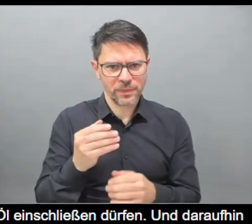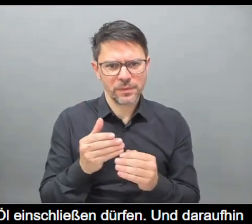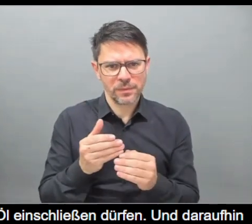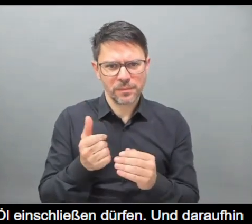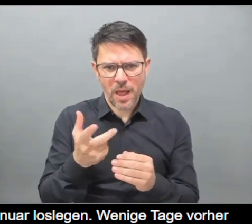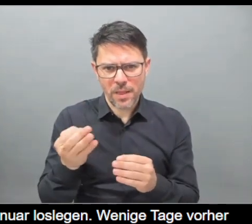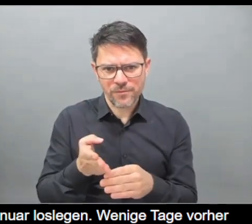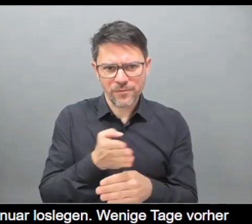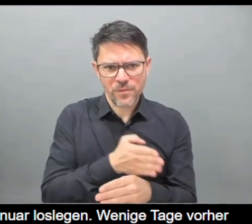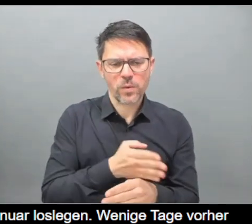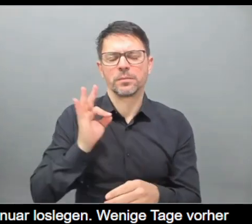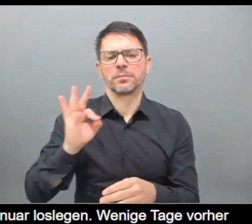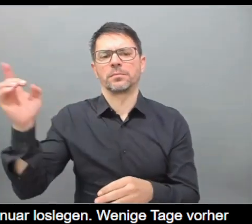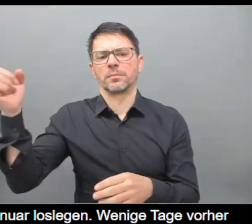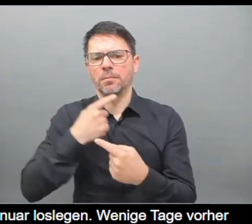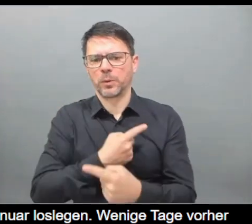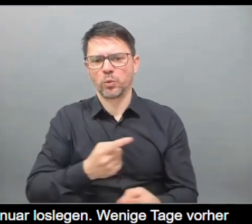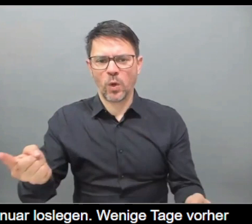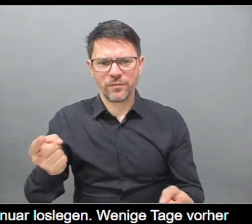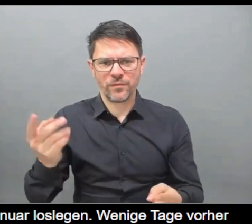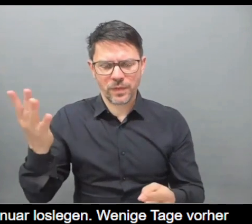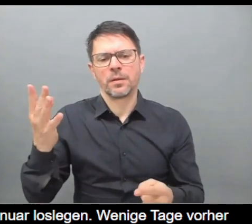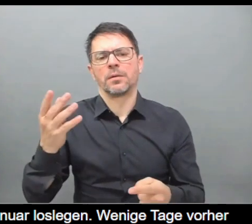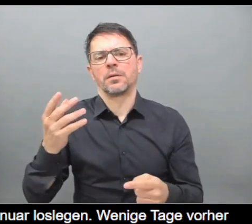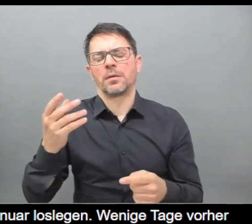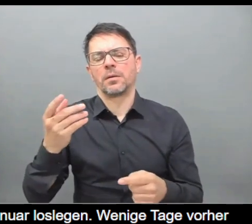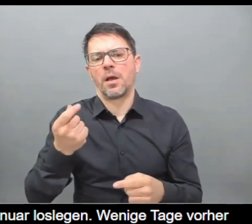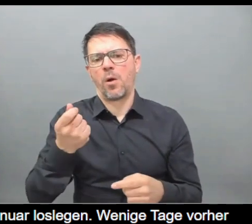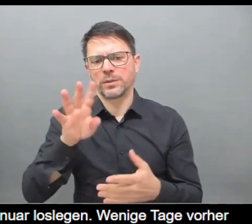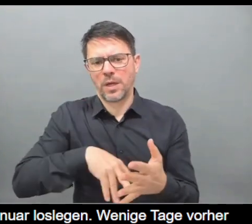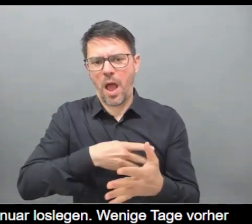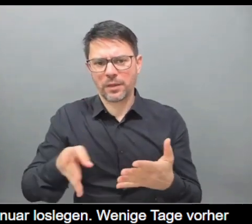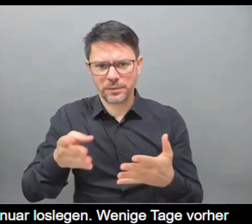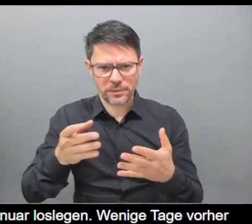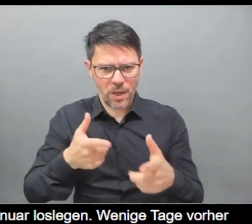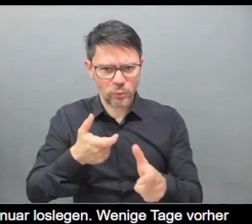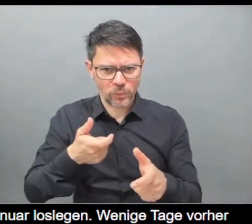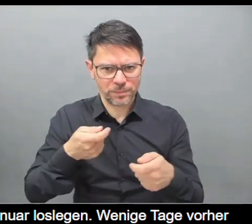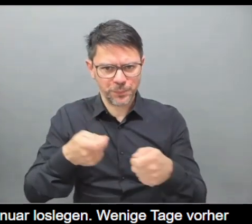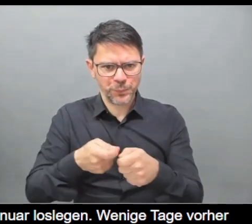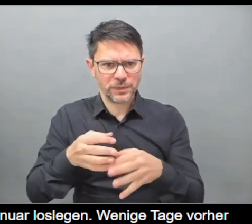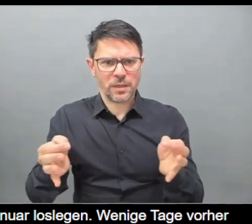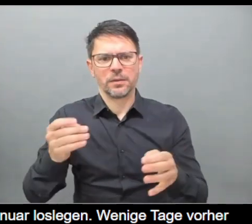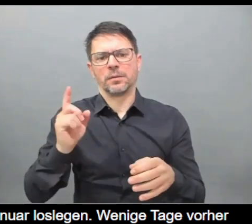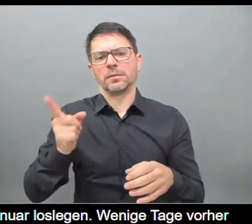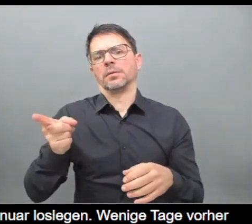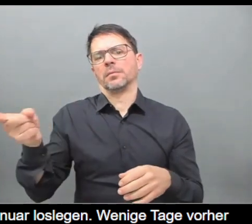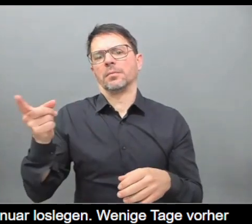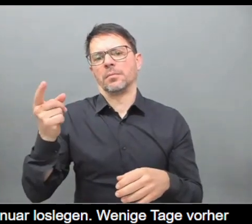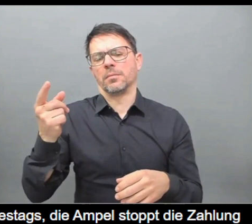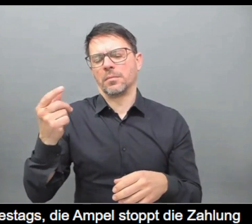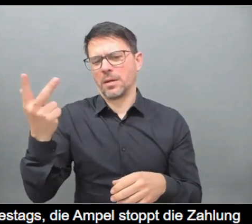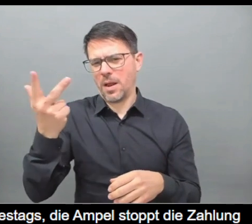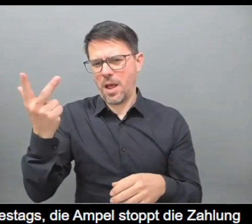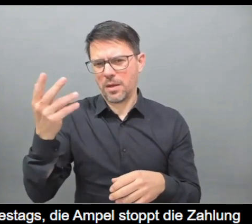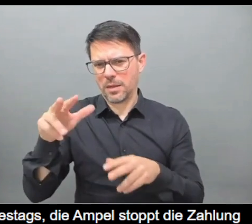-Programm, das seit Januar laufen sollte, wieder in Berlin quasi zur Genehmigung vorlegen. Sonst würden die uns kein Geld geben für